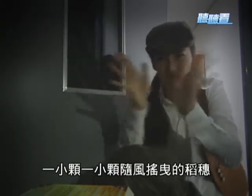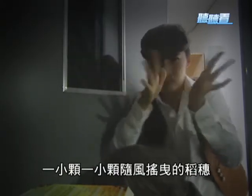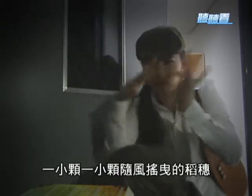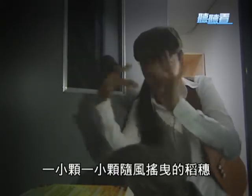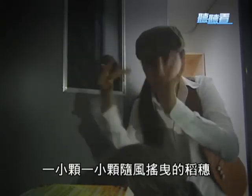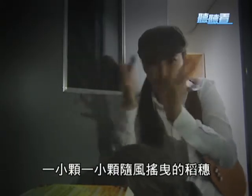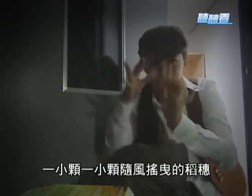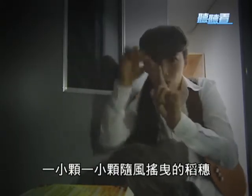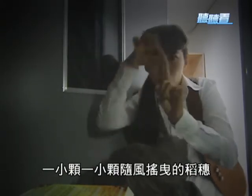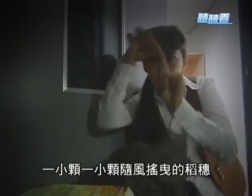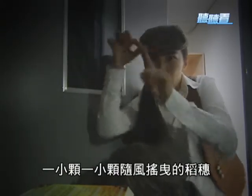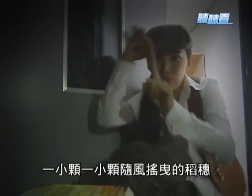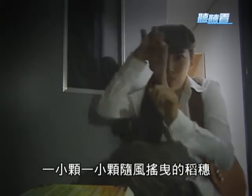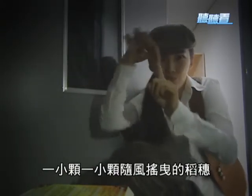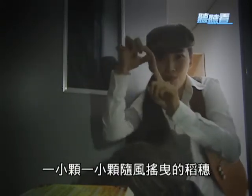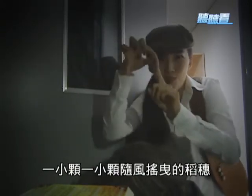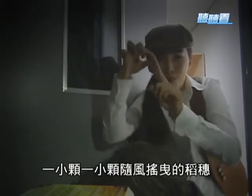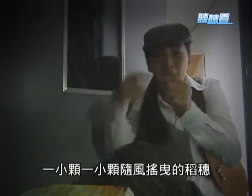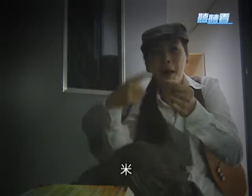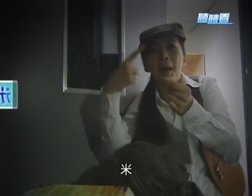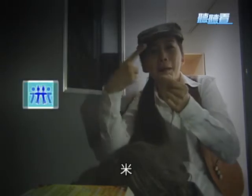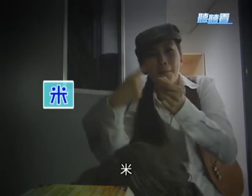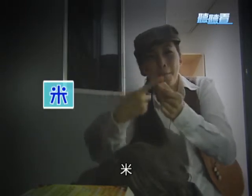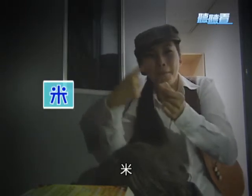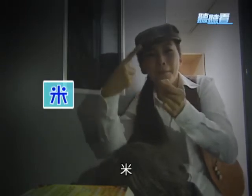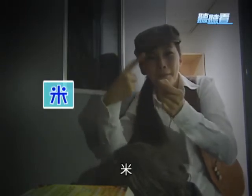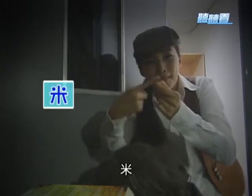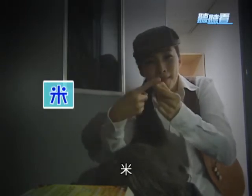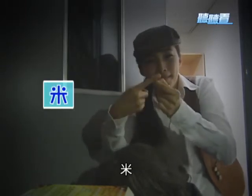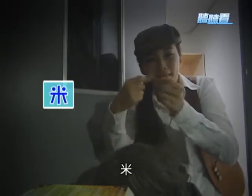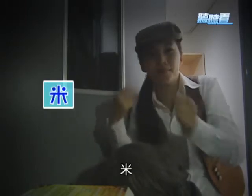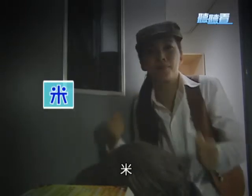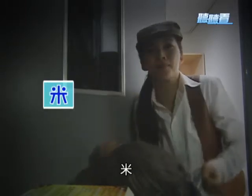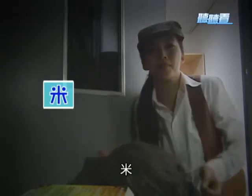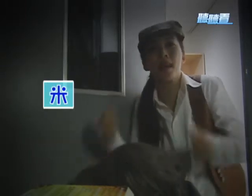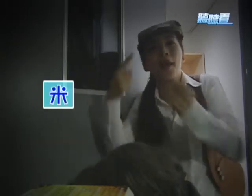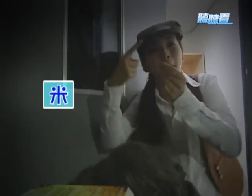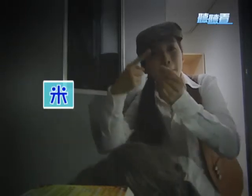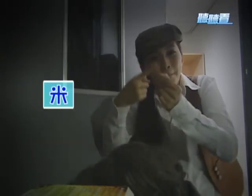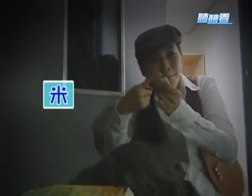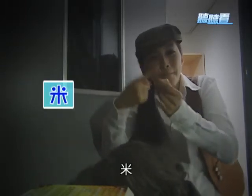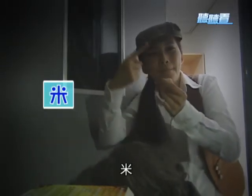的稻穗米，米。米，